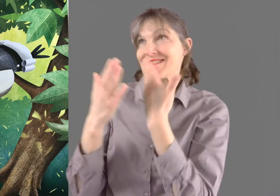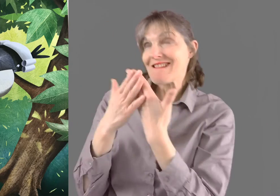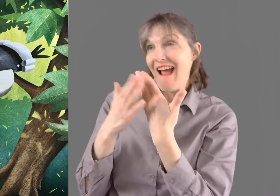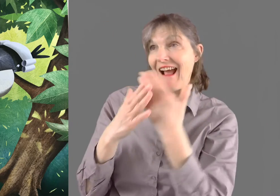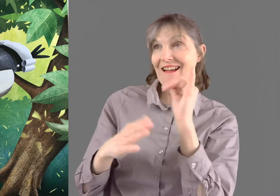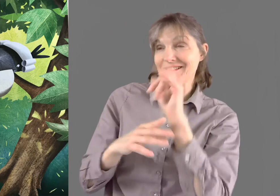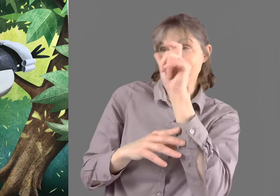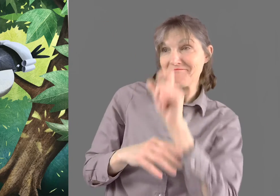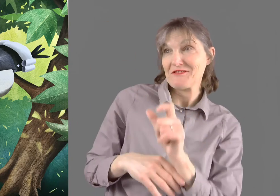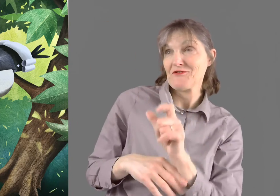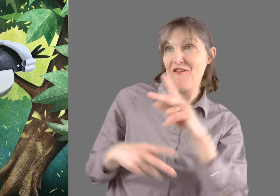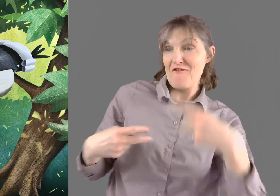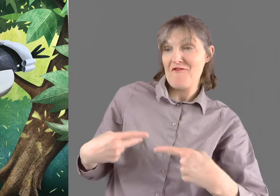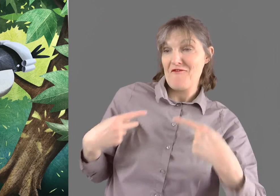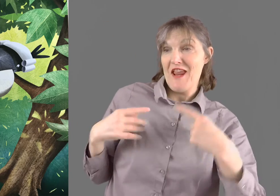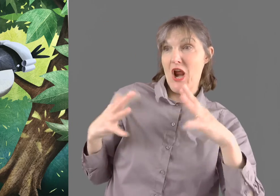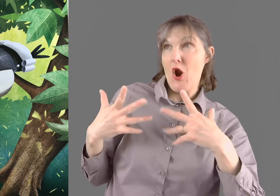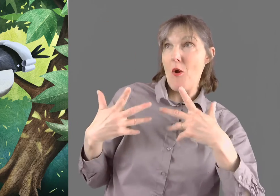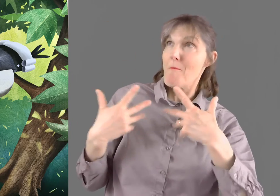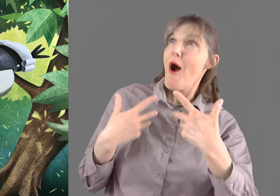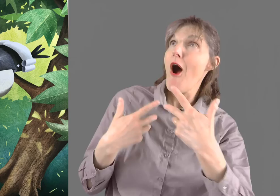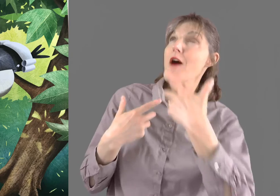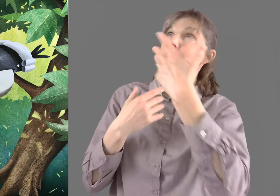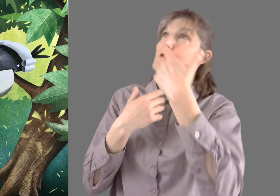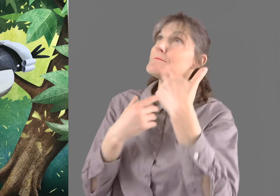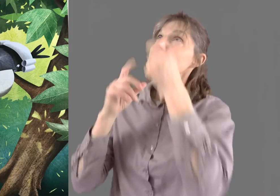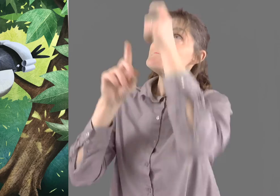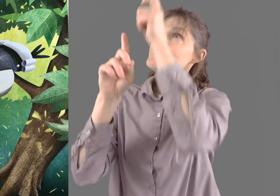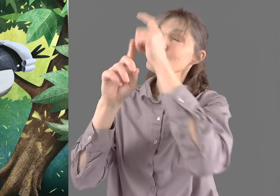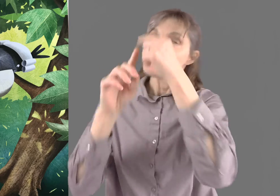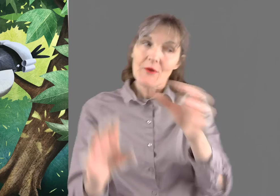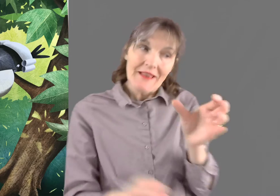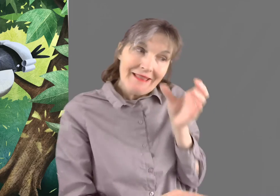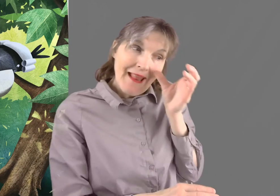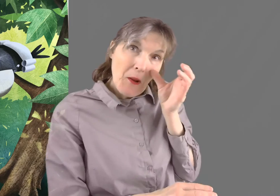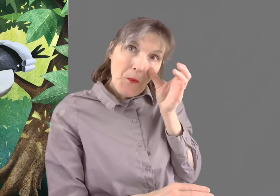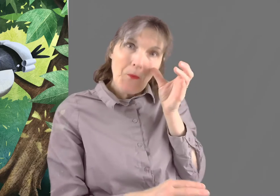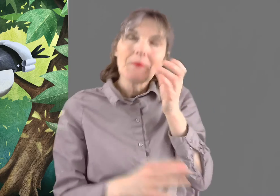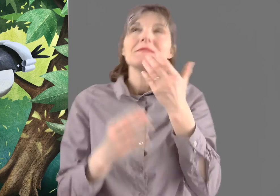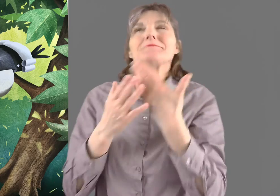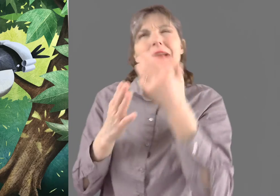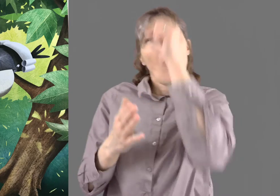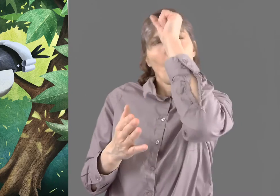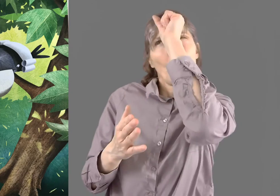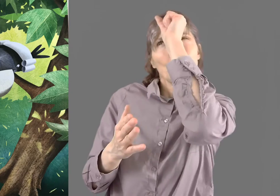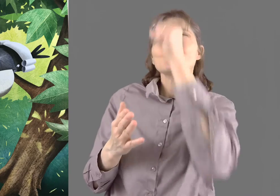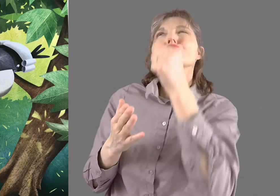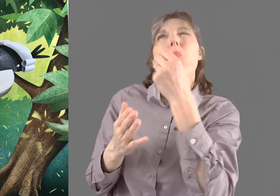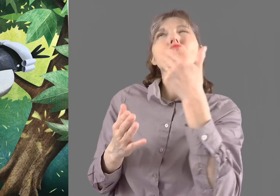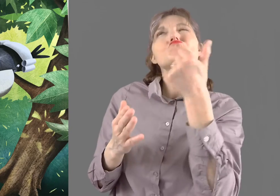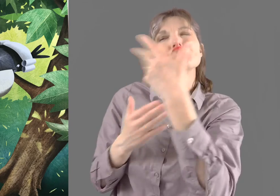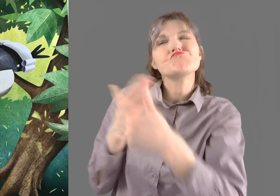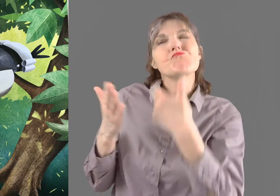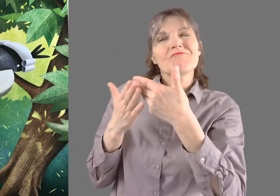l'écoute. Cette leçon vaut bien un fromage, sans doute. » Le